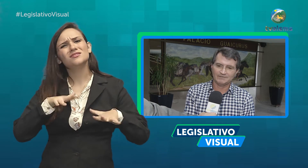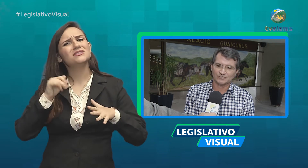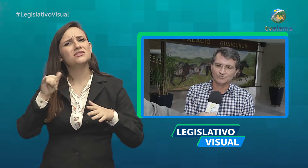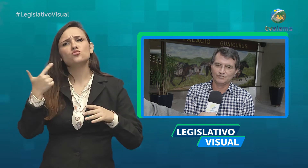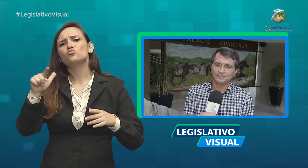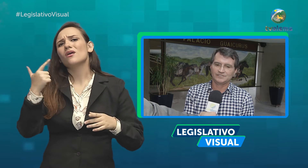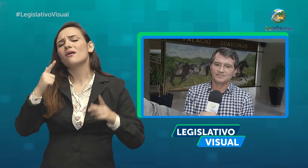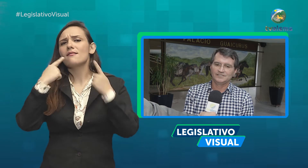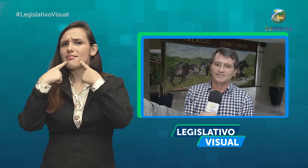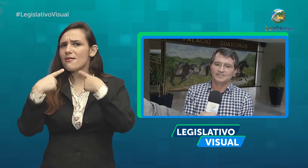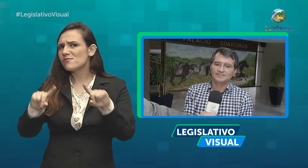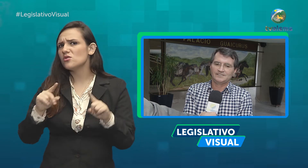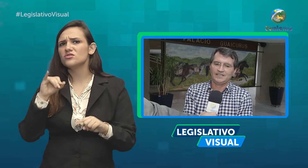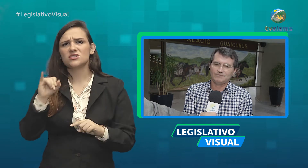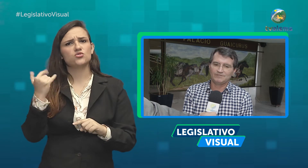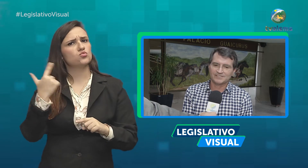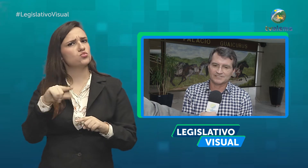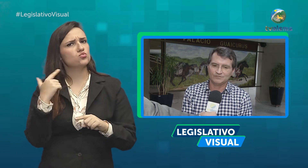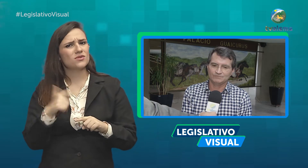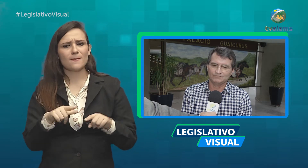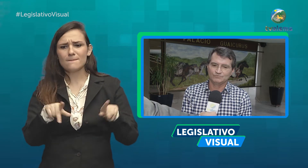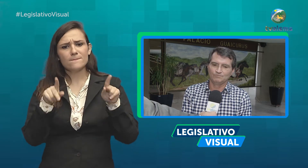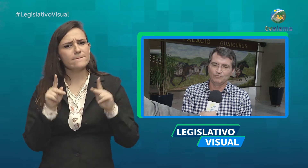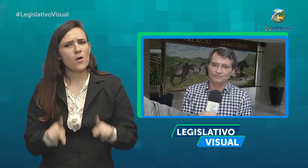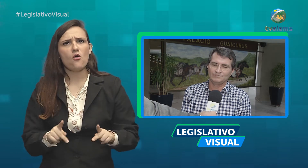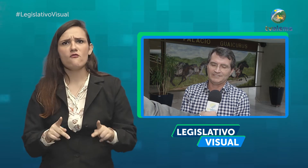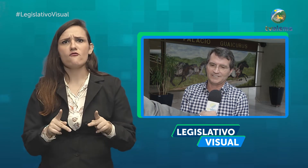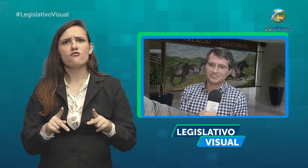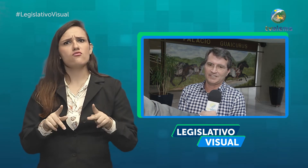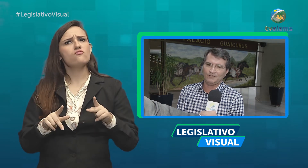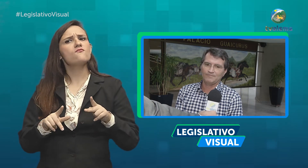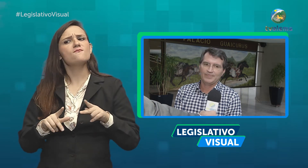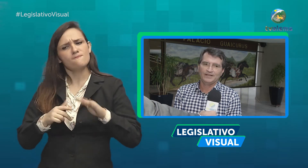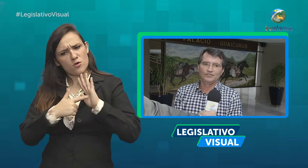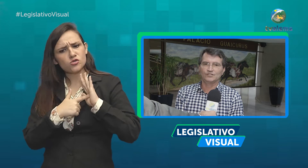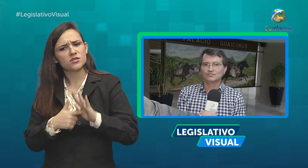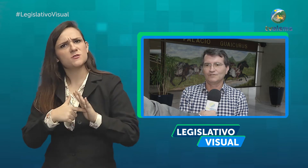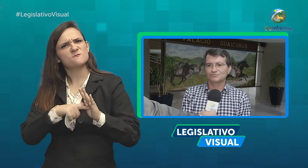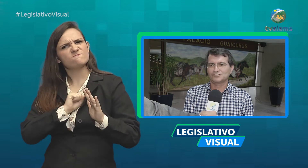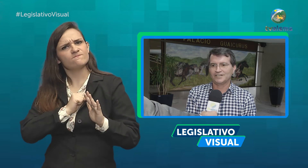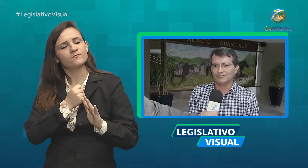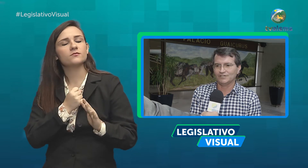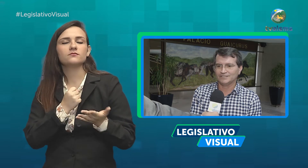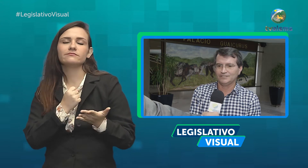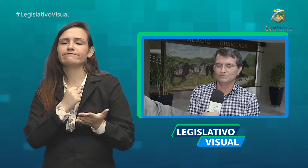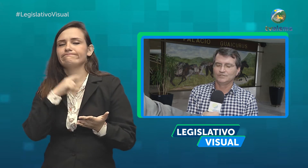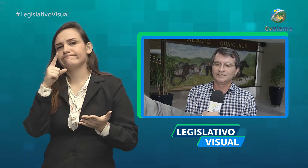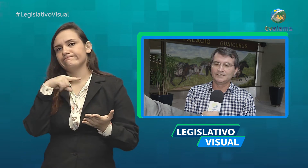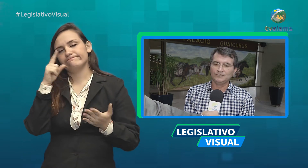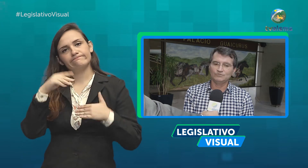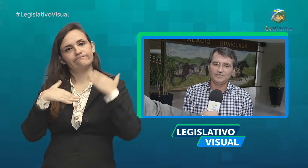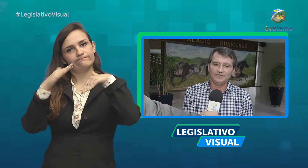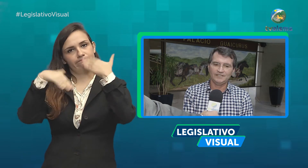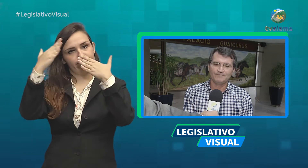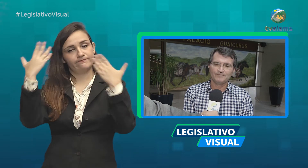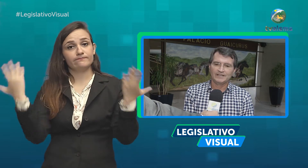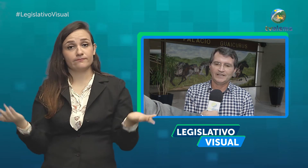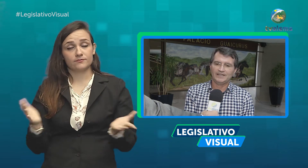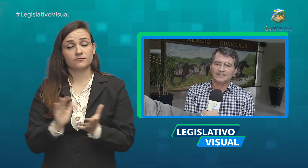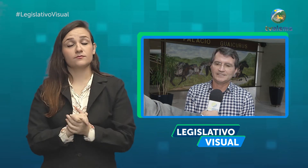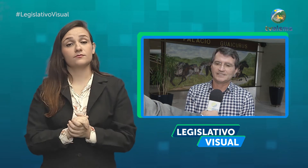as reclamações, sem a mobilização do povo de maneira geral, nós não vamos chegar a lugar nenhum. Tanto